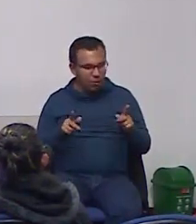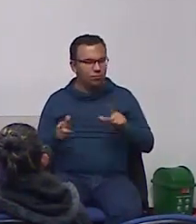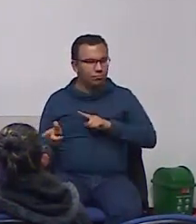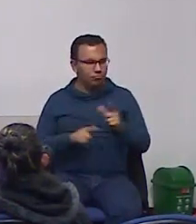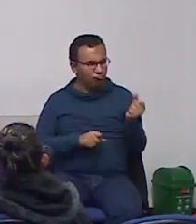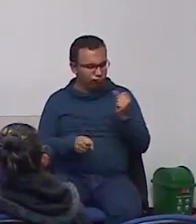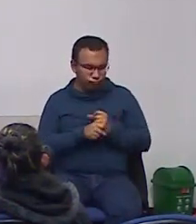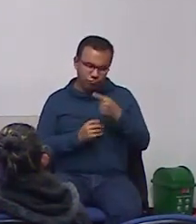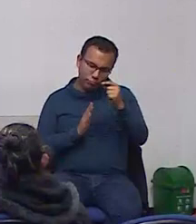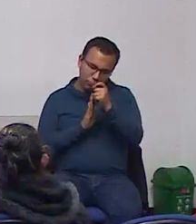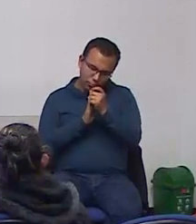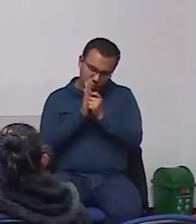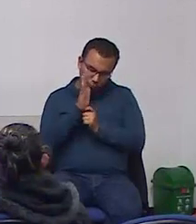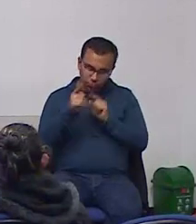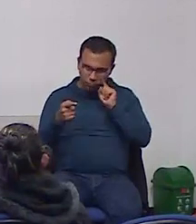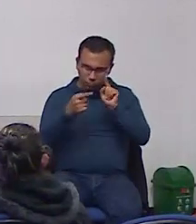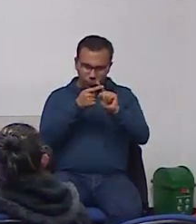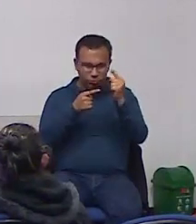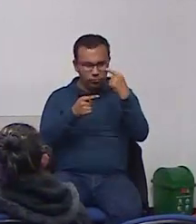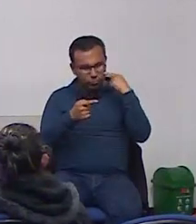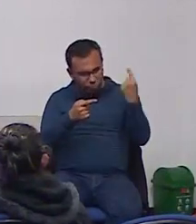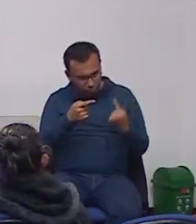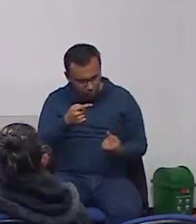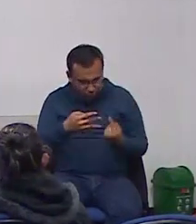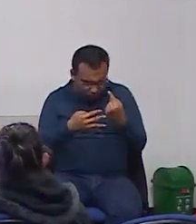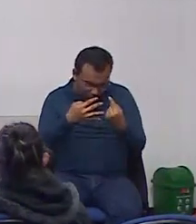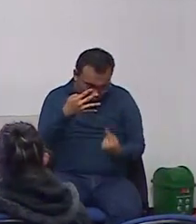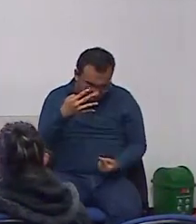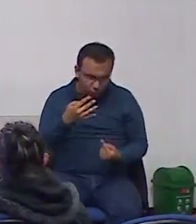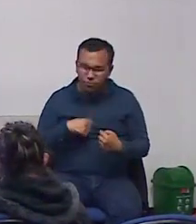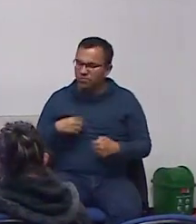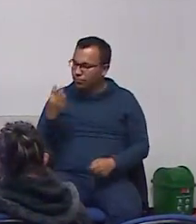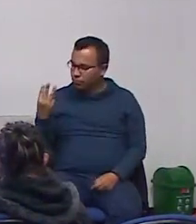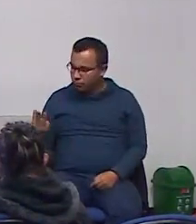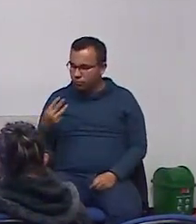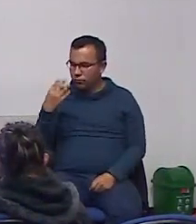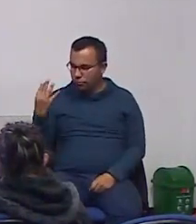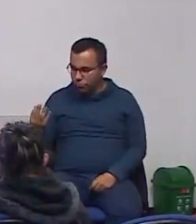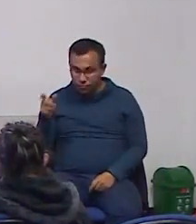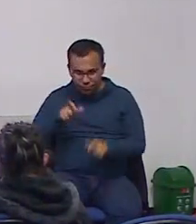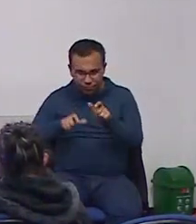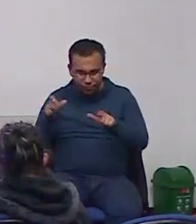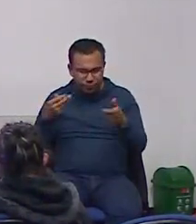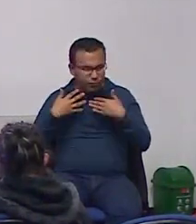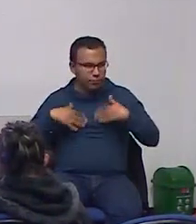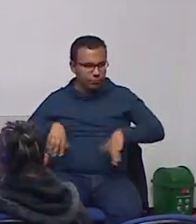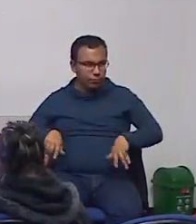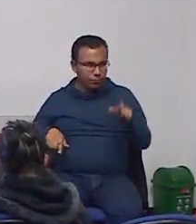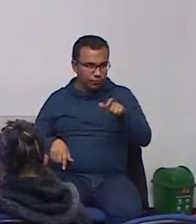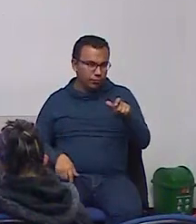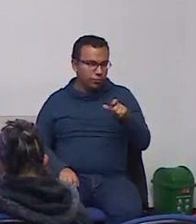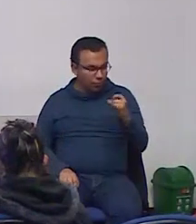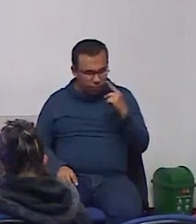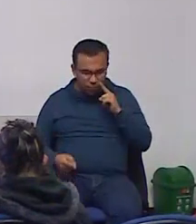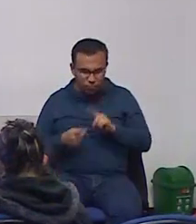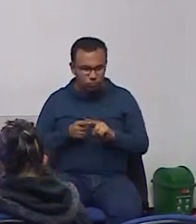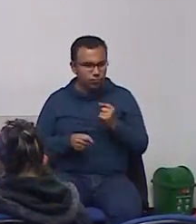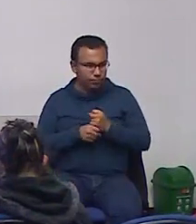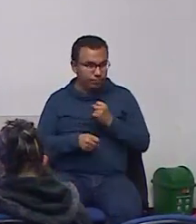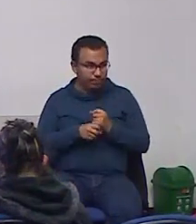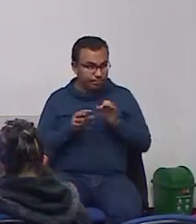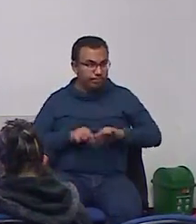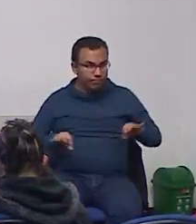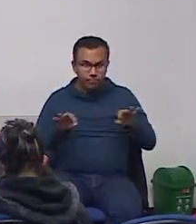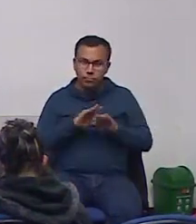Voy a hacer esto mi objetivo va hacer este como voluntario y voy a trabajar con estos tres chicos con este grupo o con lo que sea Sí pero eso es como como lo